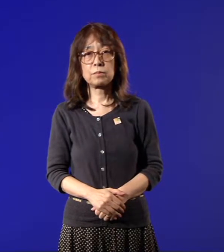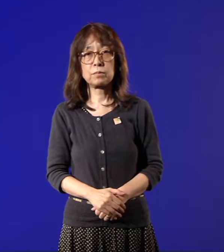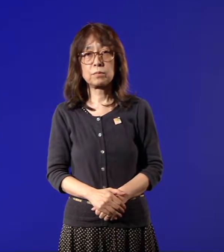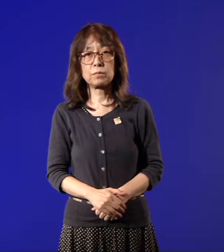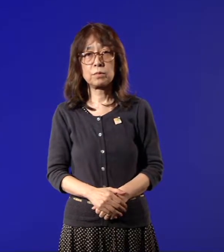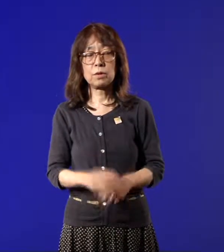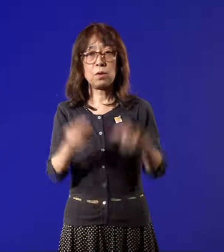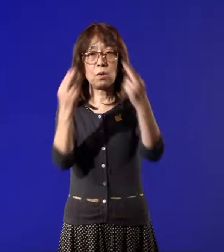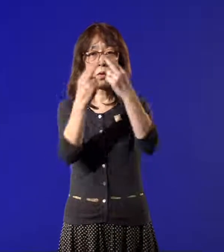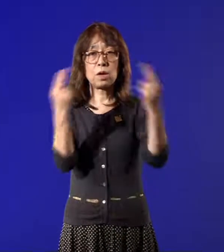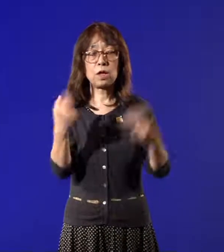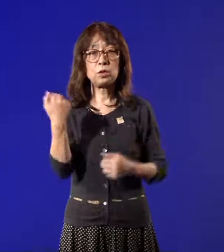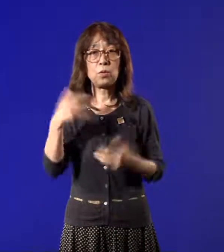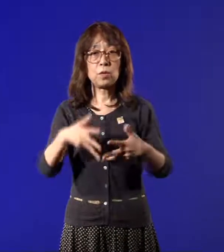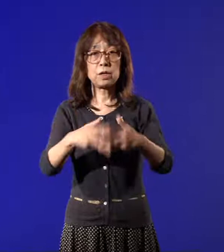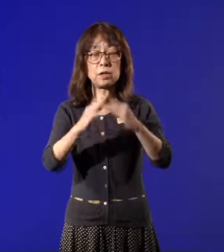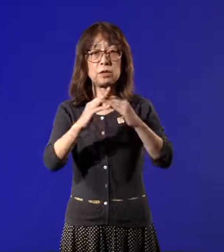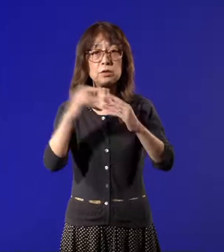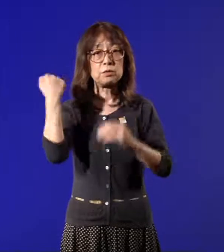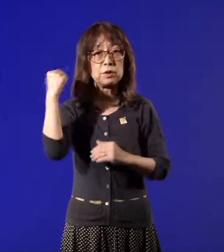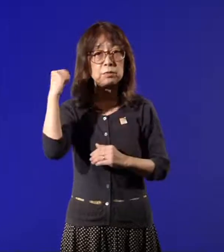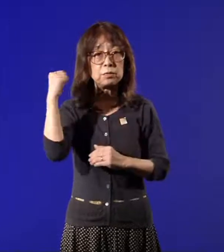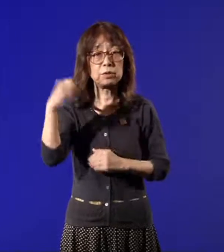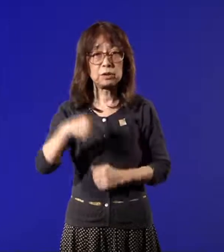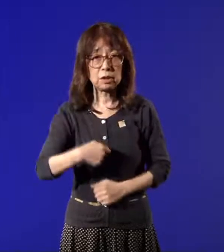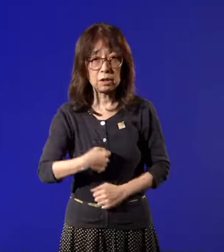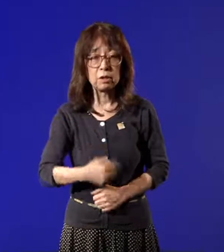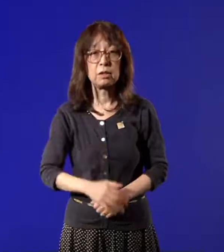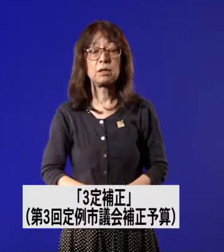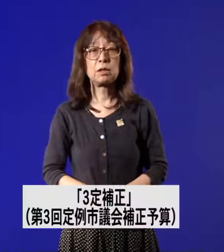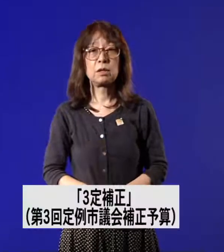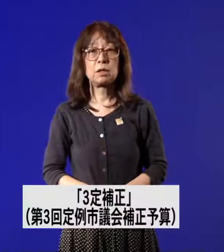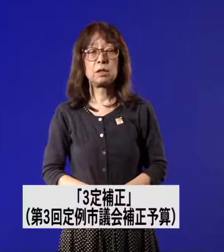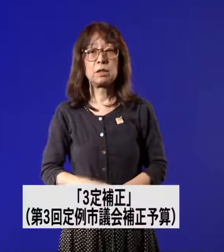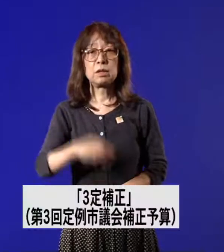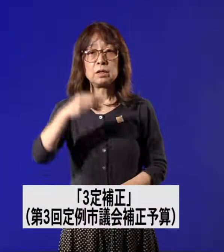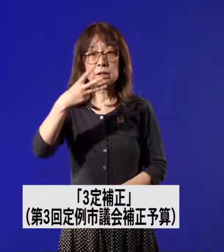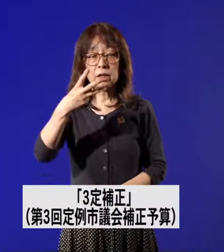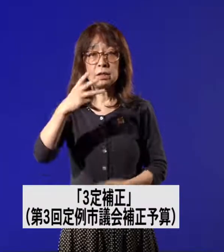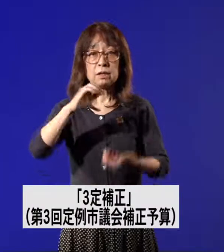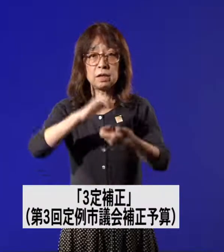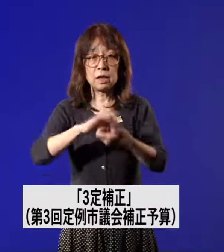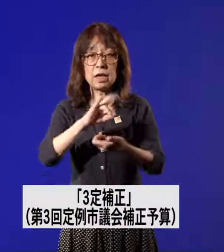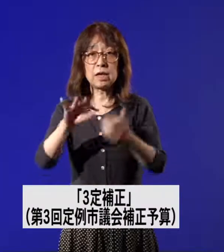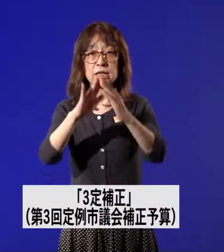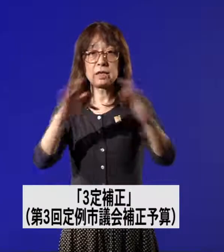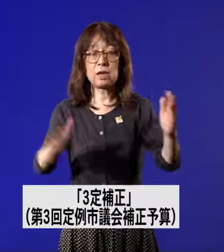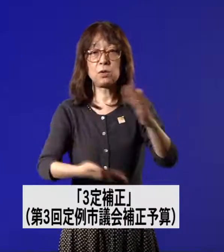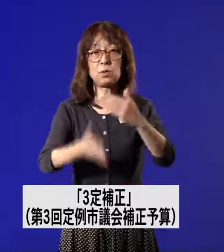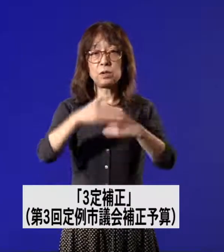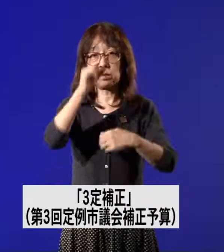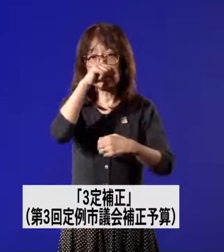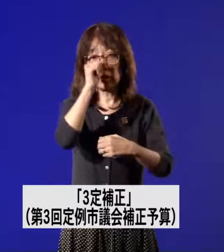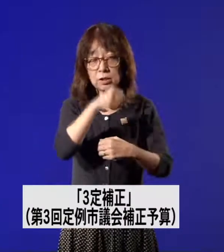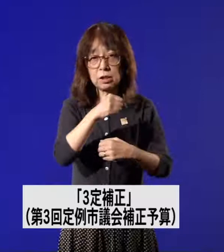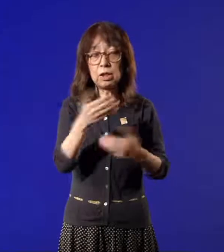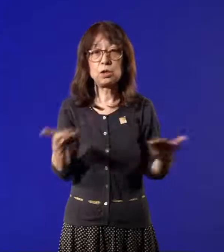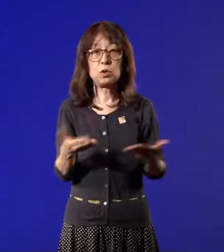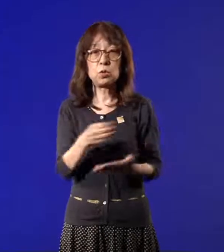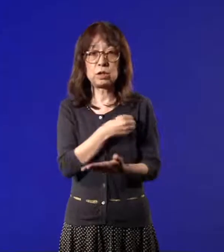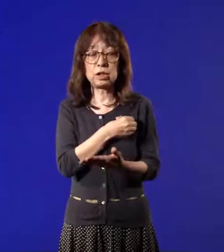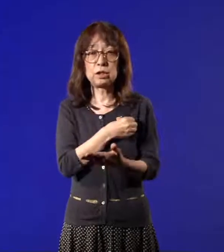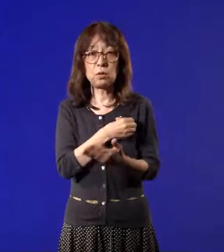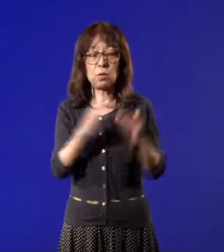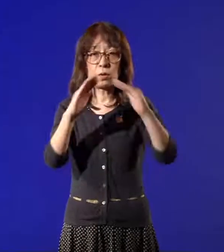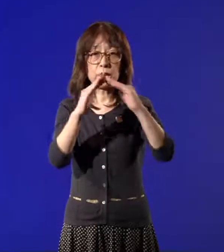北海道建設新聞社の佐藤と申します。算定補正に債務負担行為を設定した市職員のテレワークの導入